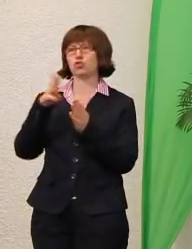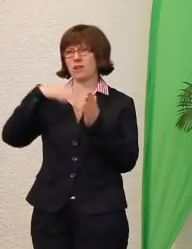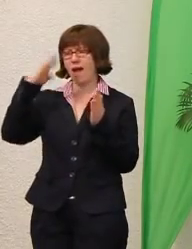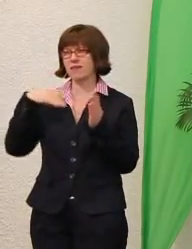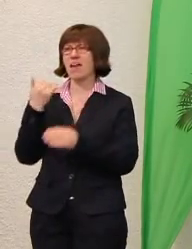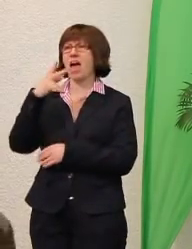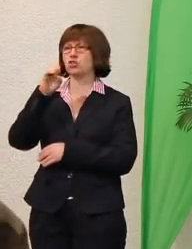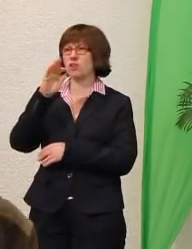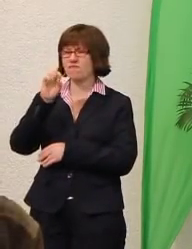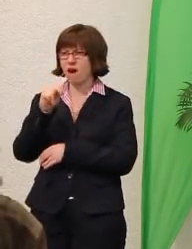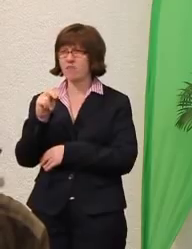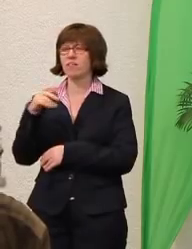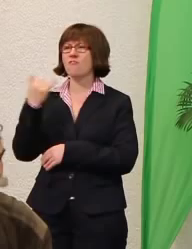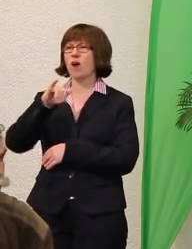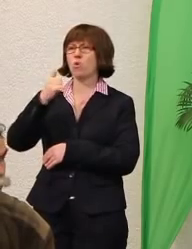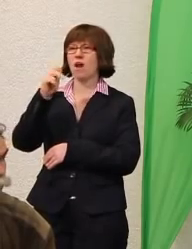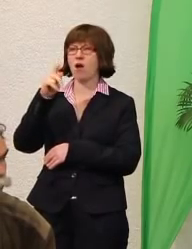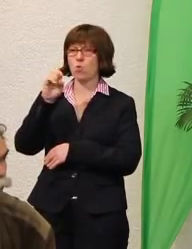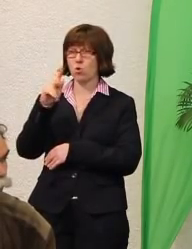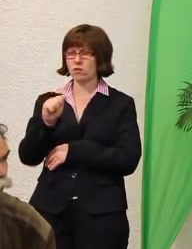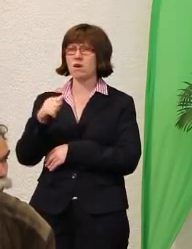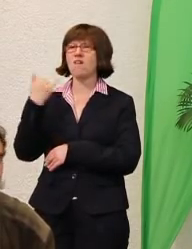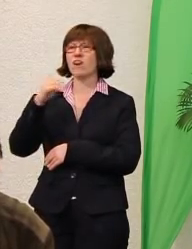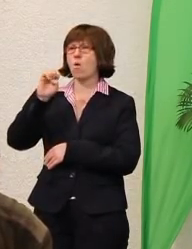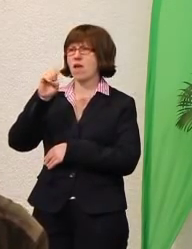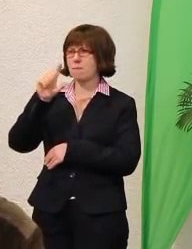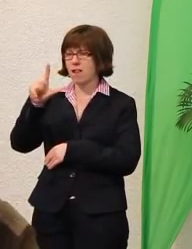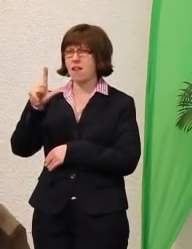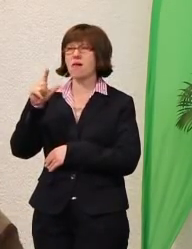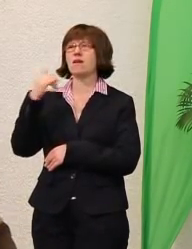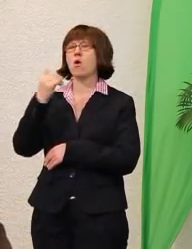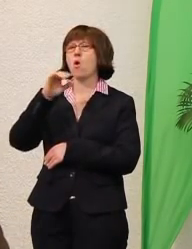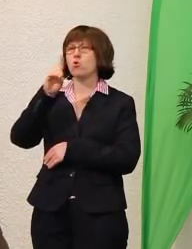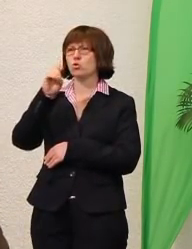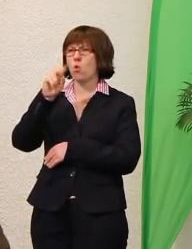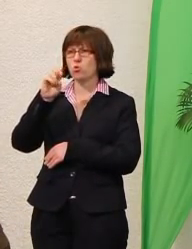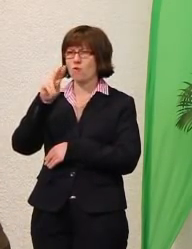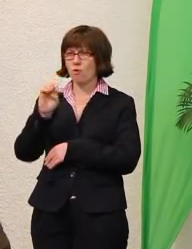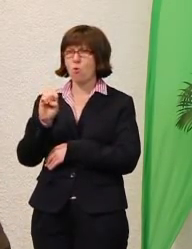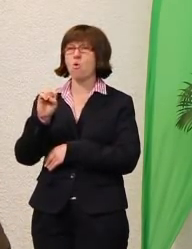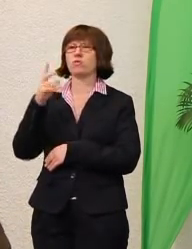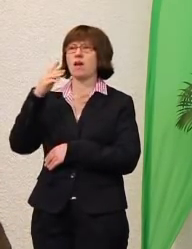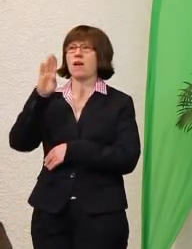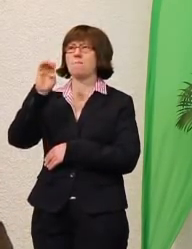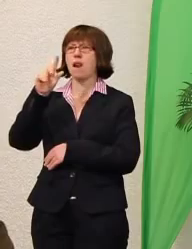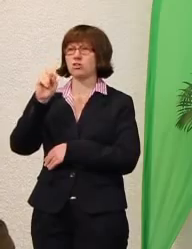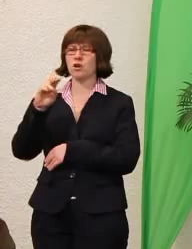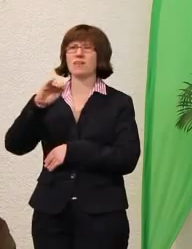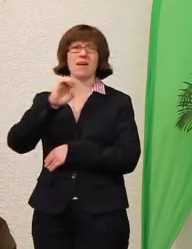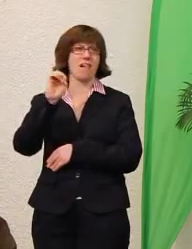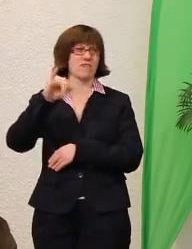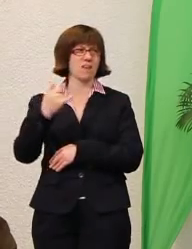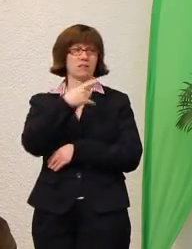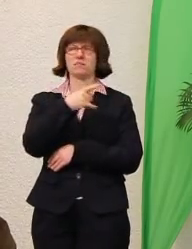André Stephan, Andrea Gerbode, Silke Gebel, Bola oder Lobo, Felix Banaschak, Elfi Janssen